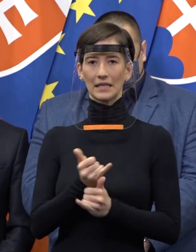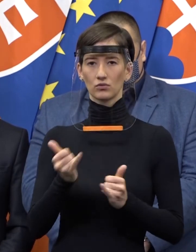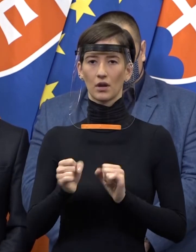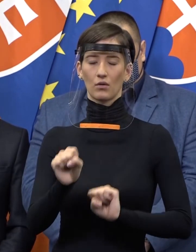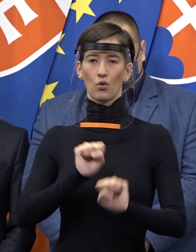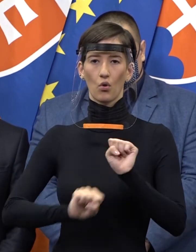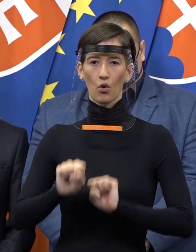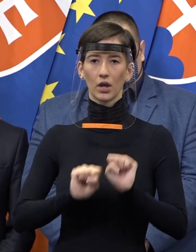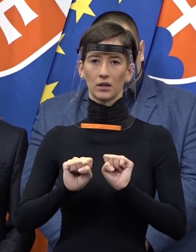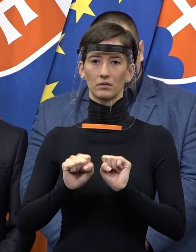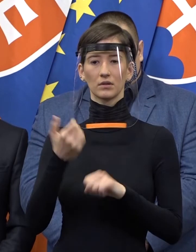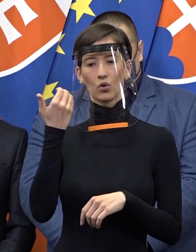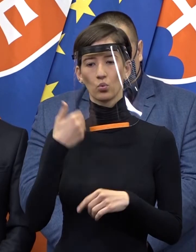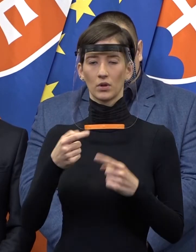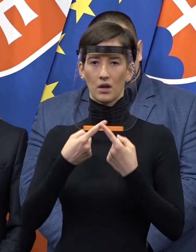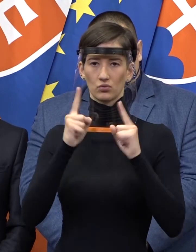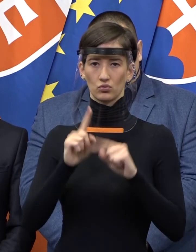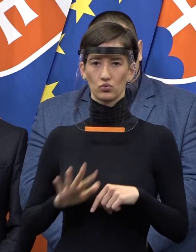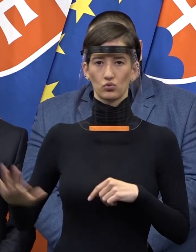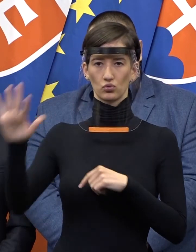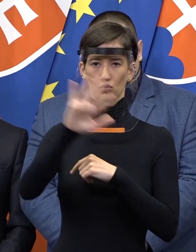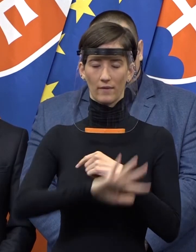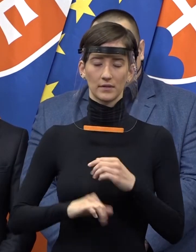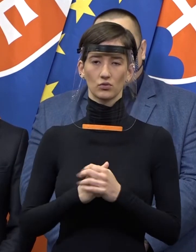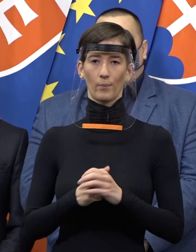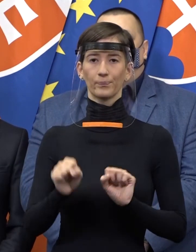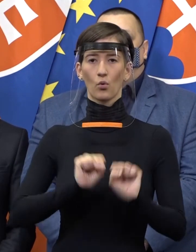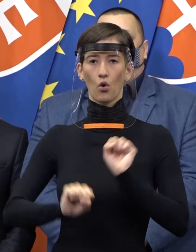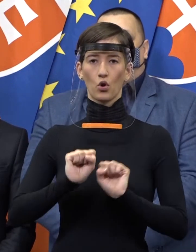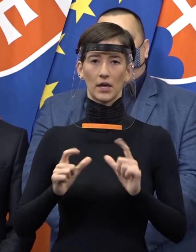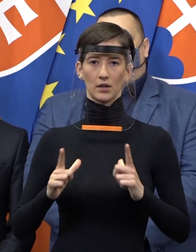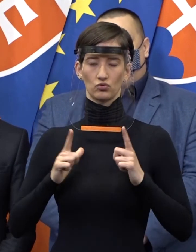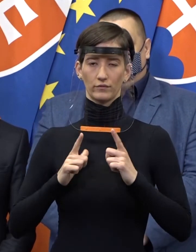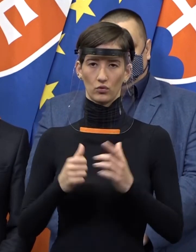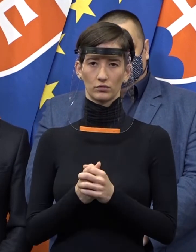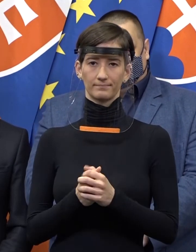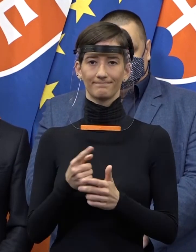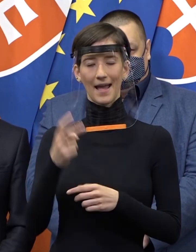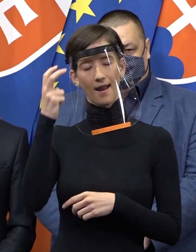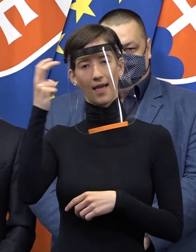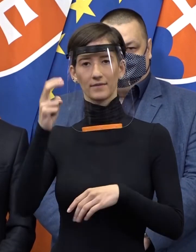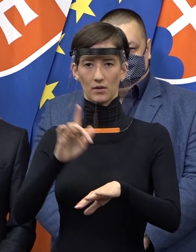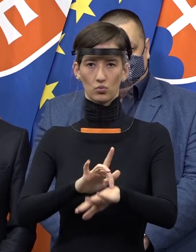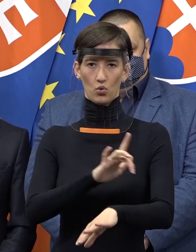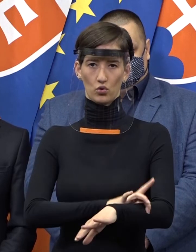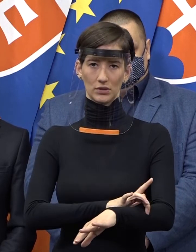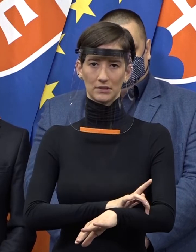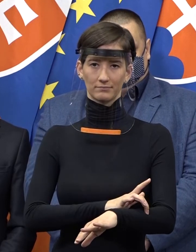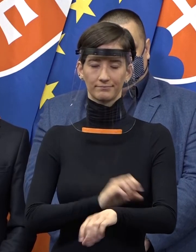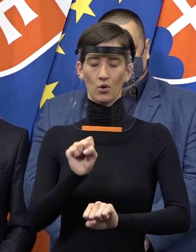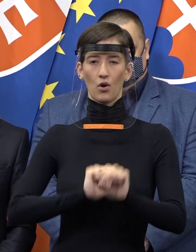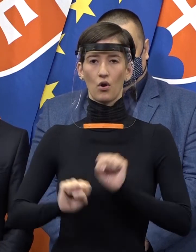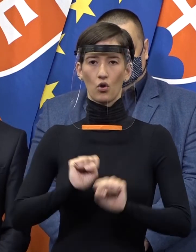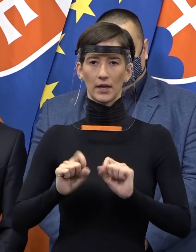prioritne ochrany života tých našich najzraniteľnejších, najmä teda ľudí, ktorých by sme radi išli vyšibať, ale v